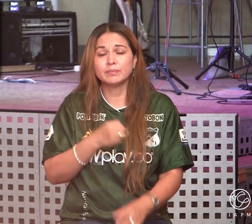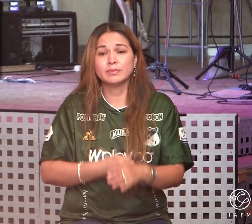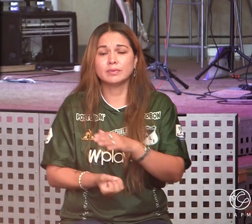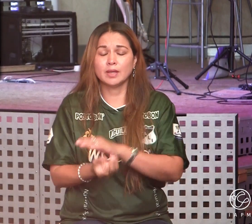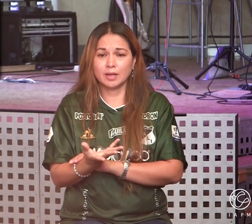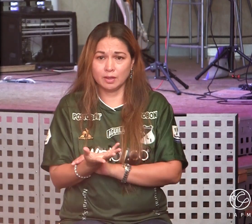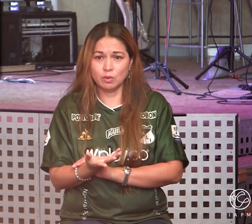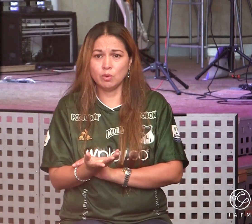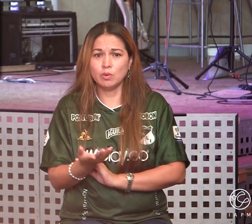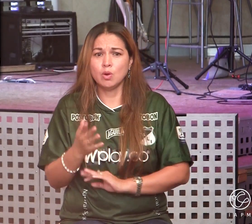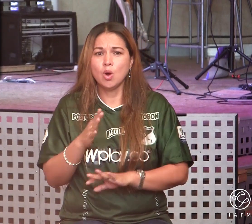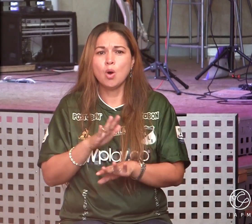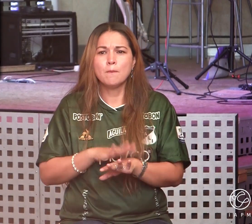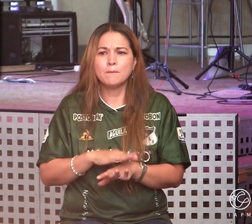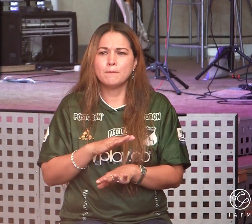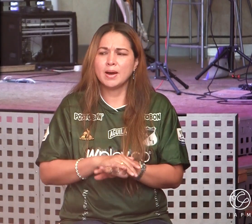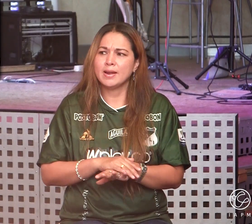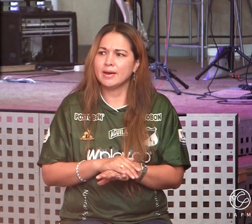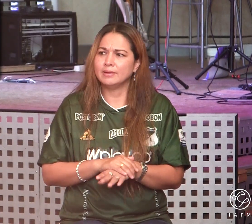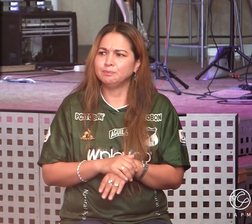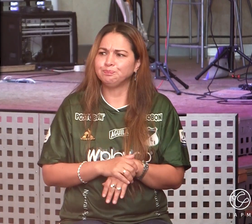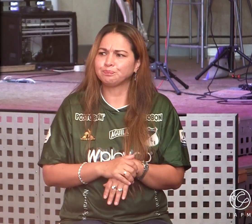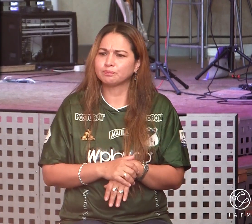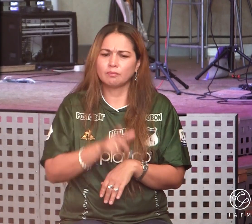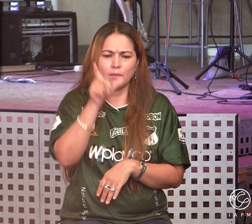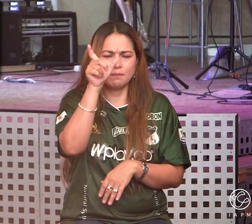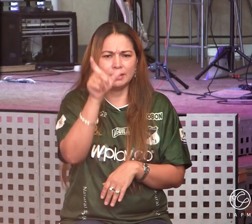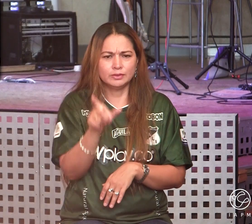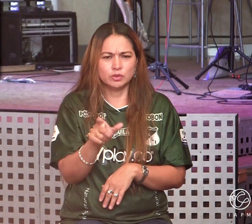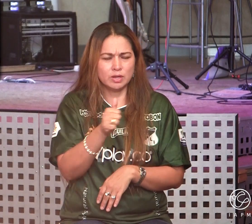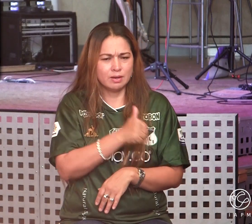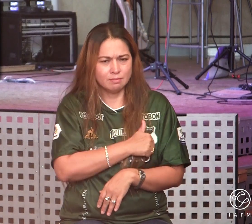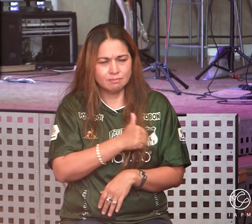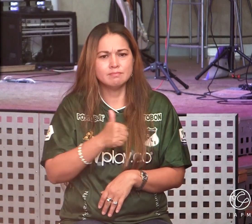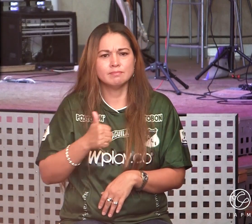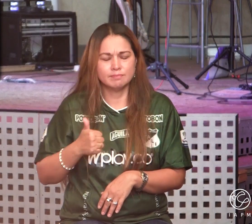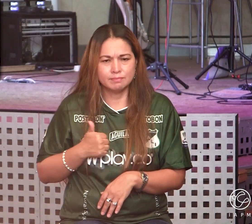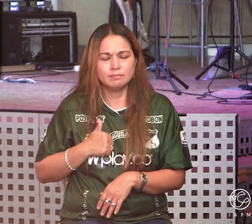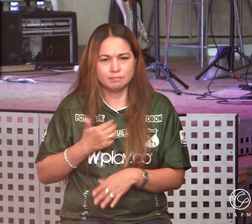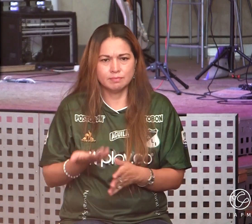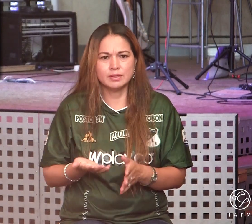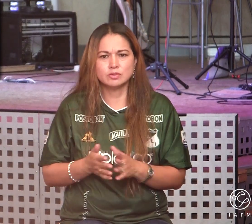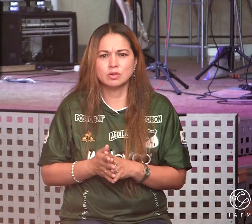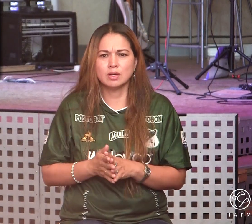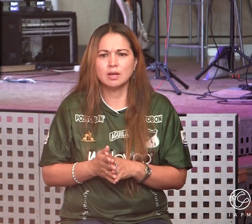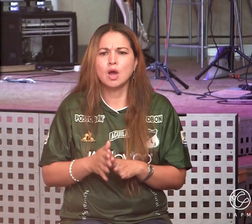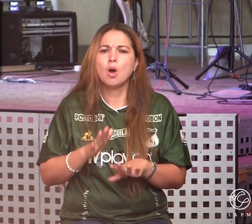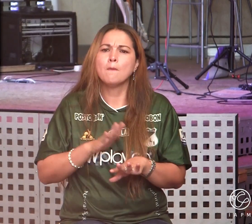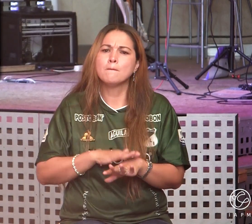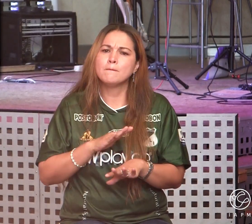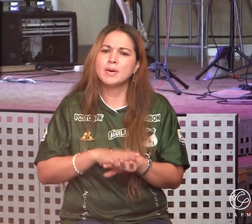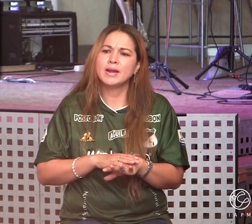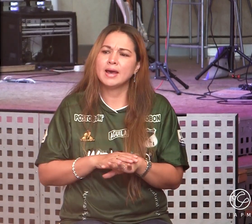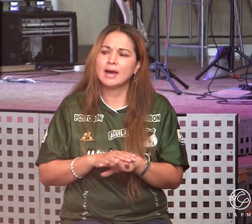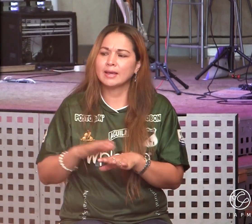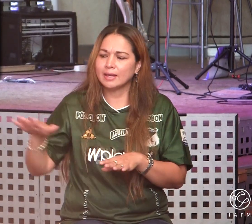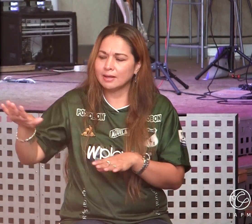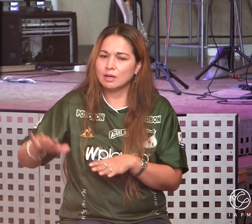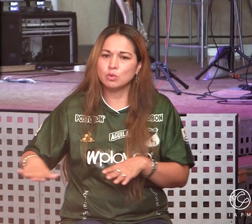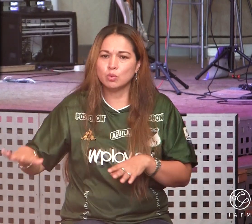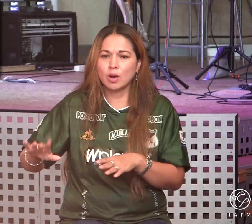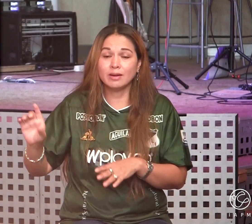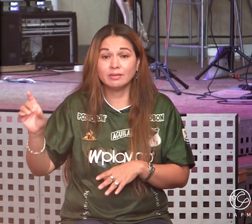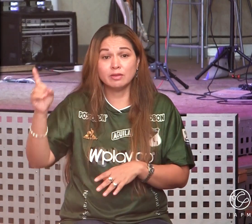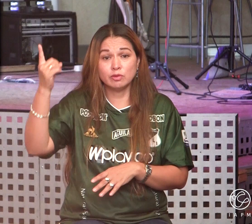una cierta dimensión que a Él le parezca útil o buena. Evidentemente Dios nos creó para introducirnos en su círculo, para que